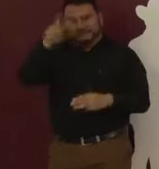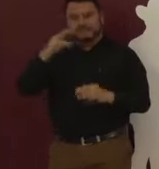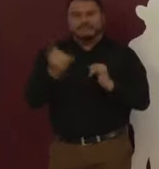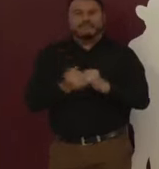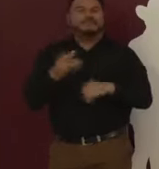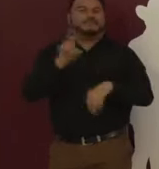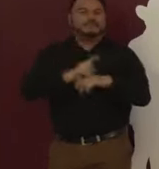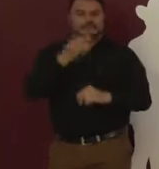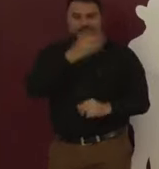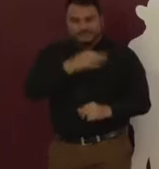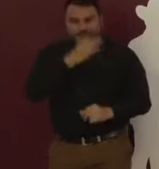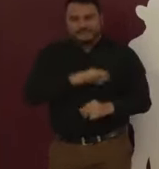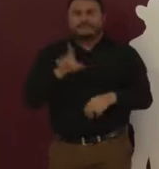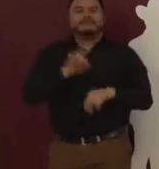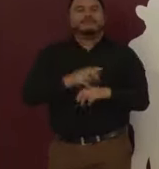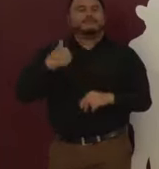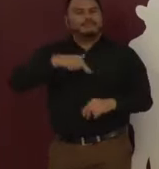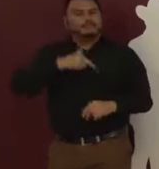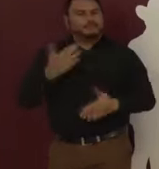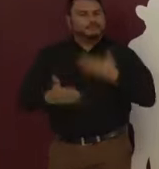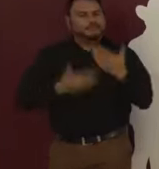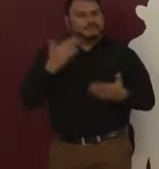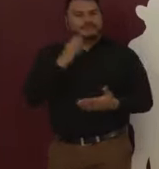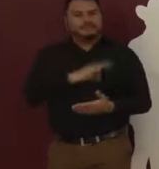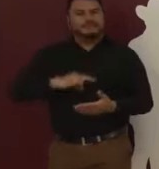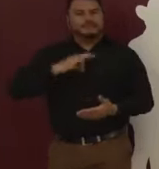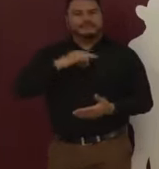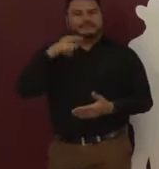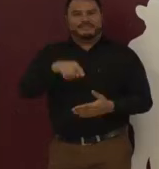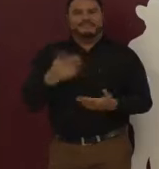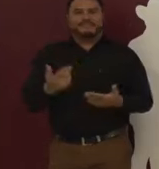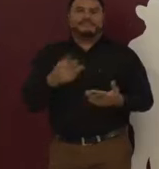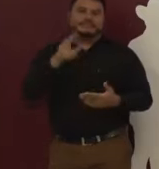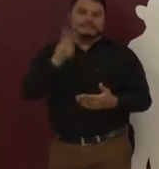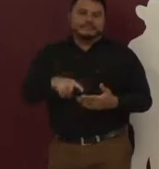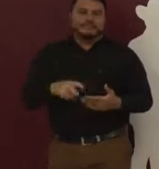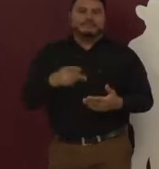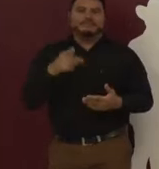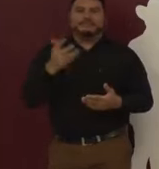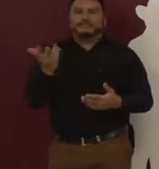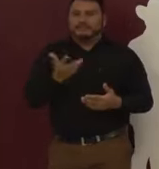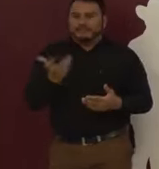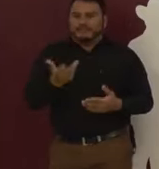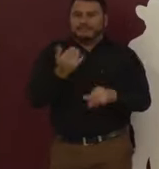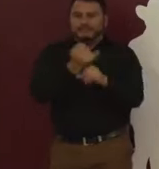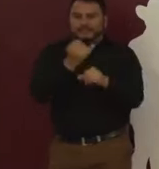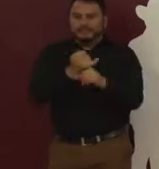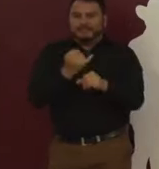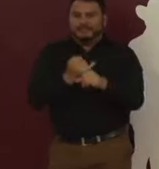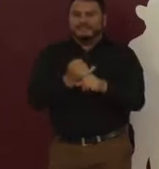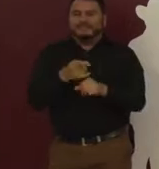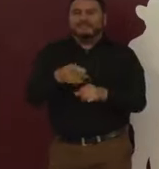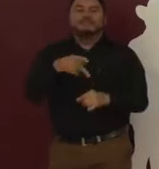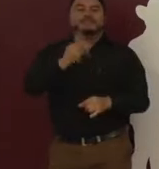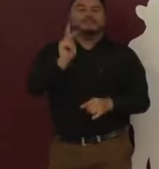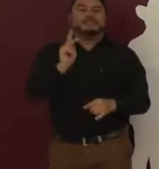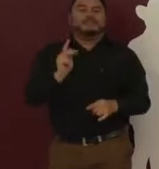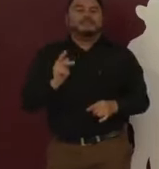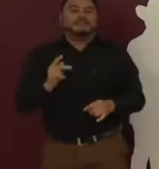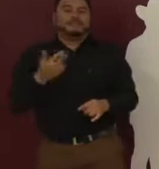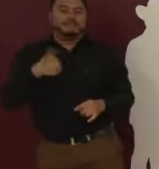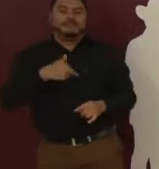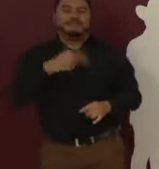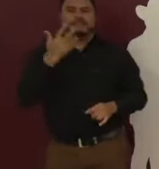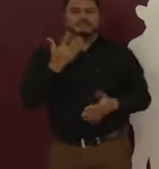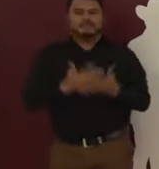día de fiesta, es un día que vamos a celebrar, si bien es cierto, va a ser de manera virtual, pero vamos a